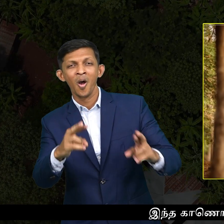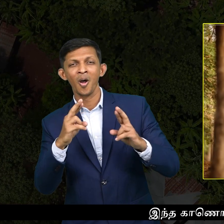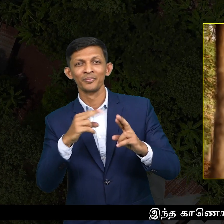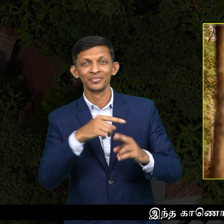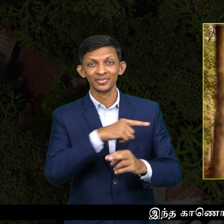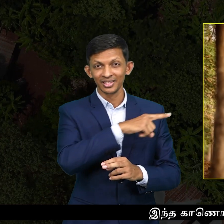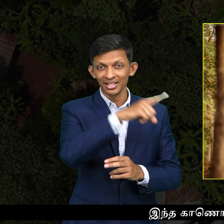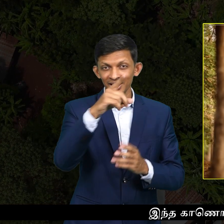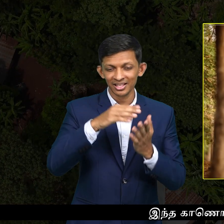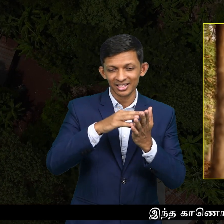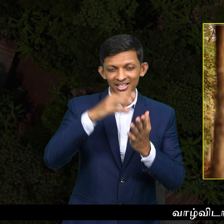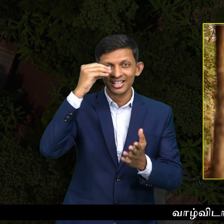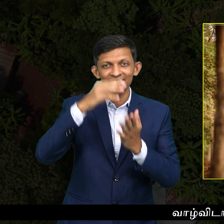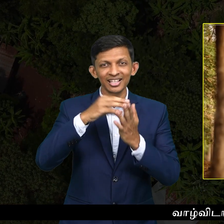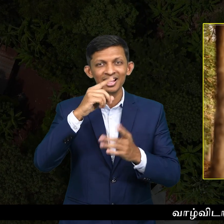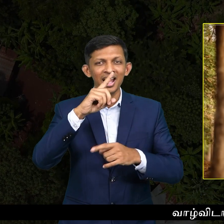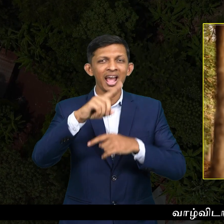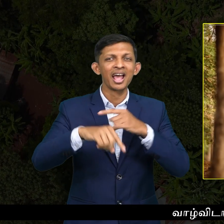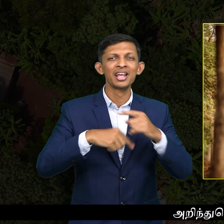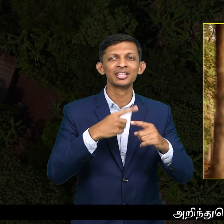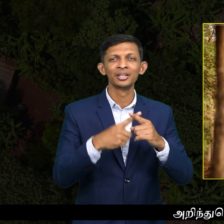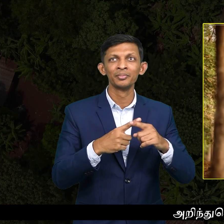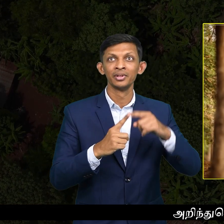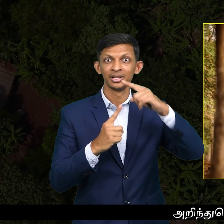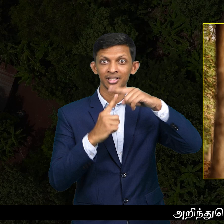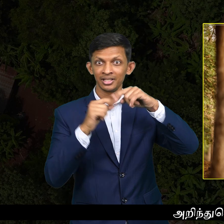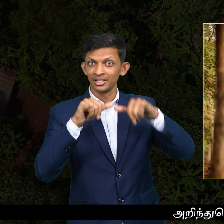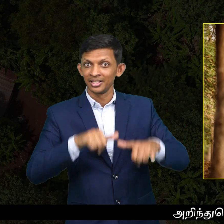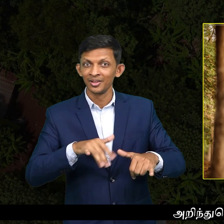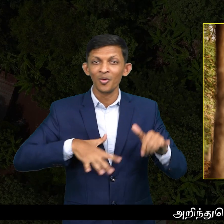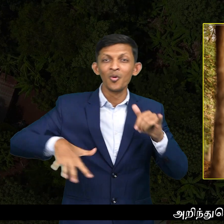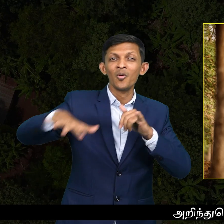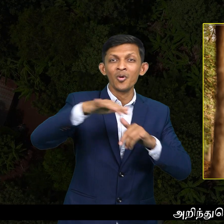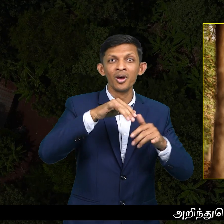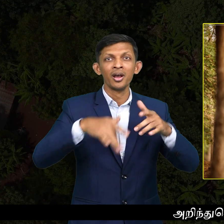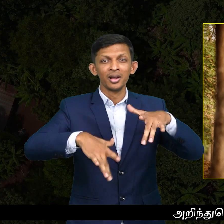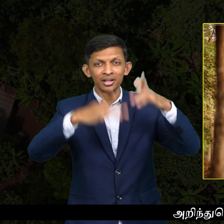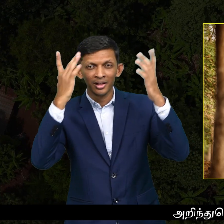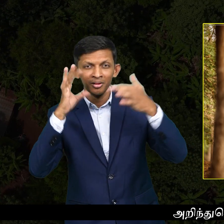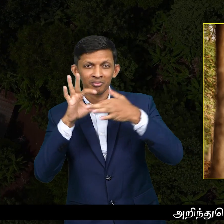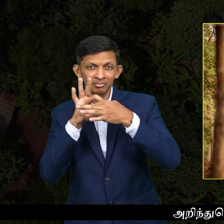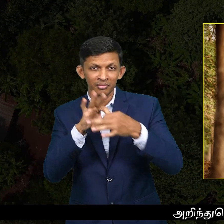இந்த காணொளியில் நிலப்பரப்பு வாழ்விடங்களை பற்றி அறிந்து கொண்டீர்கள்.